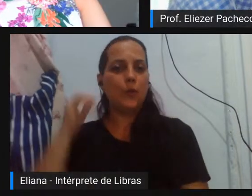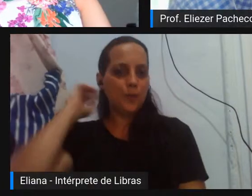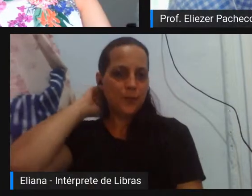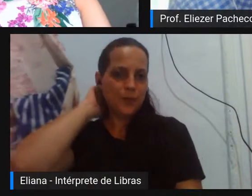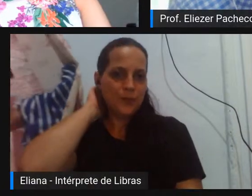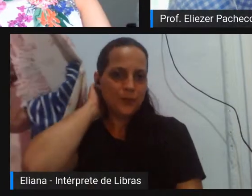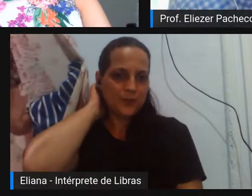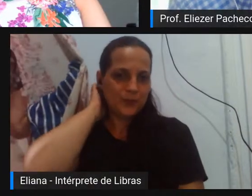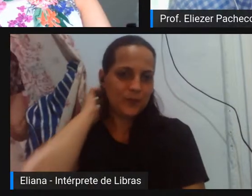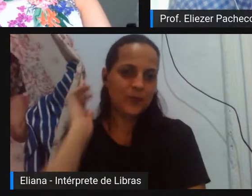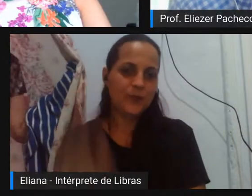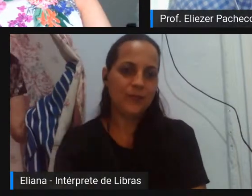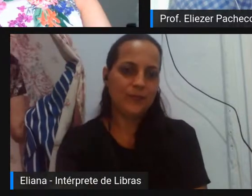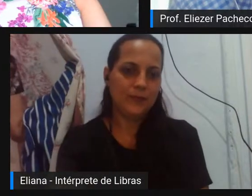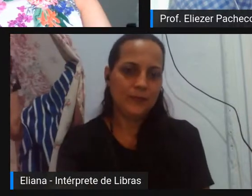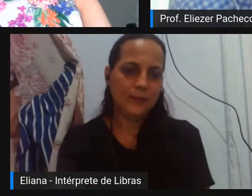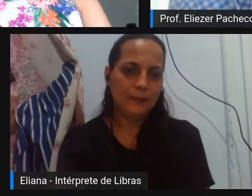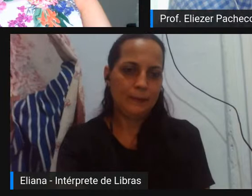nós tínhamos